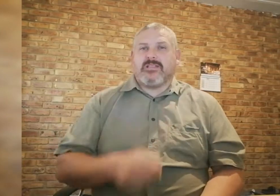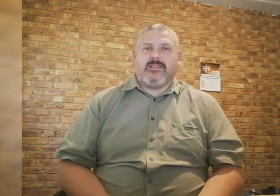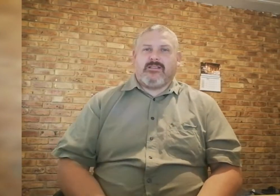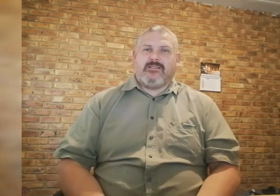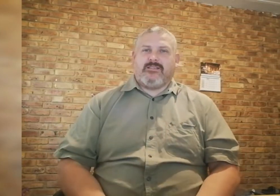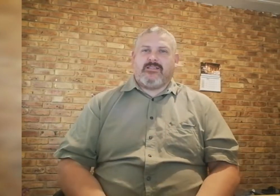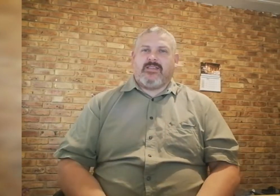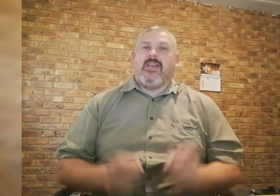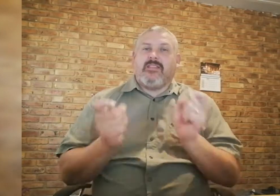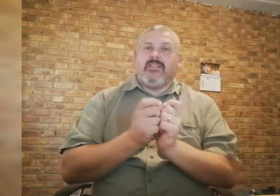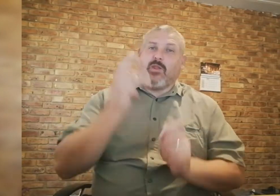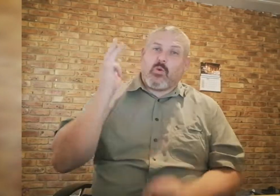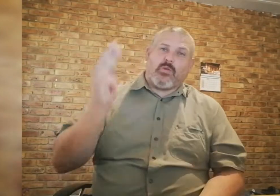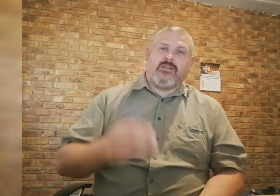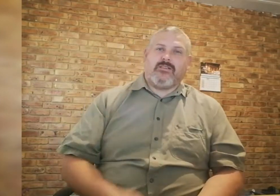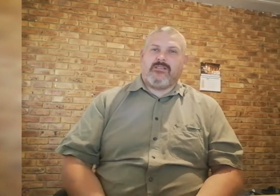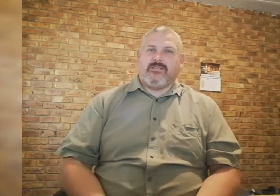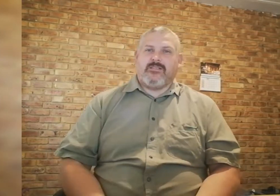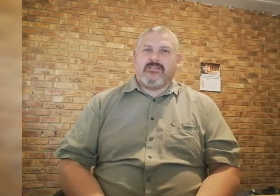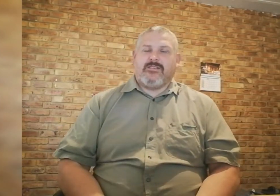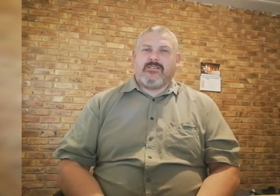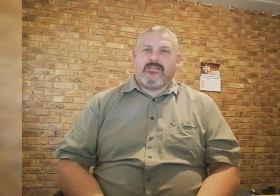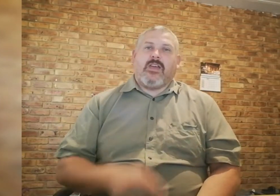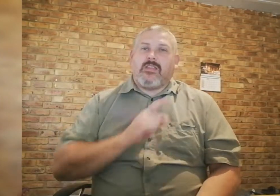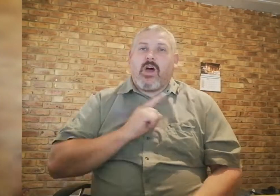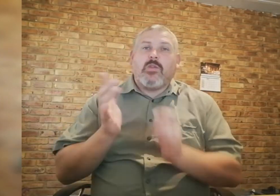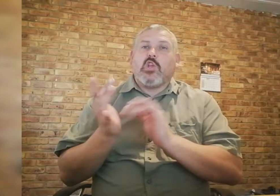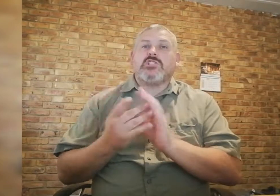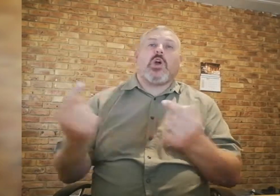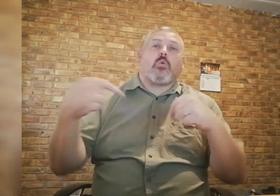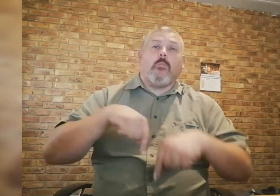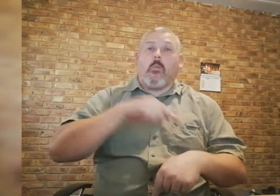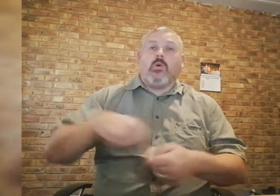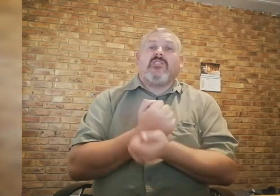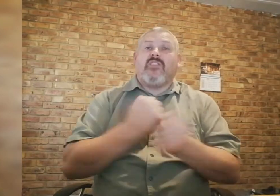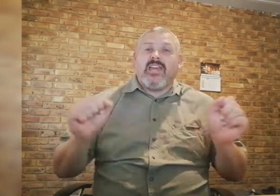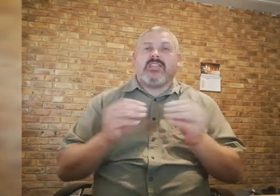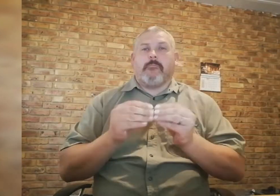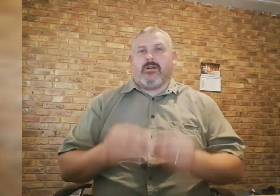mense. Deel God. En daarom het Jesus gekom om ons vry te